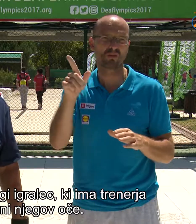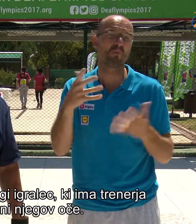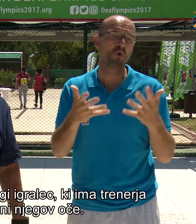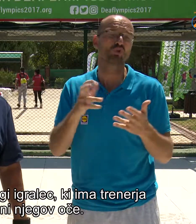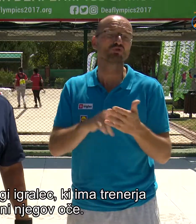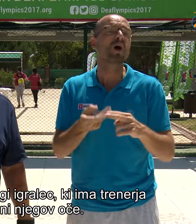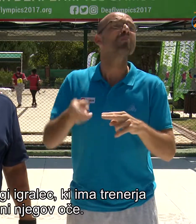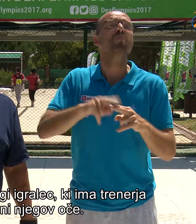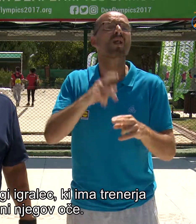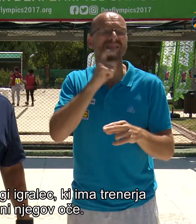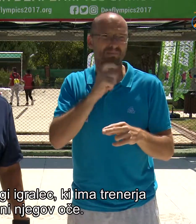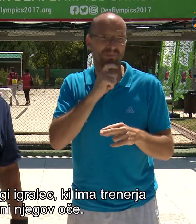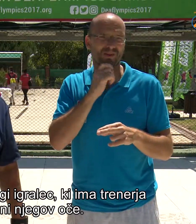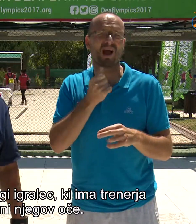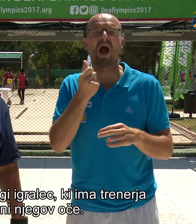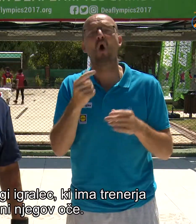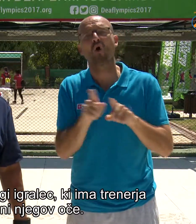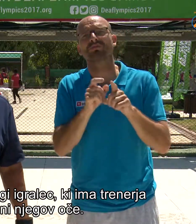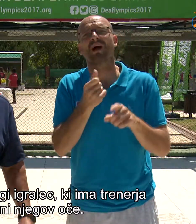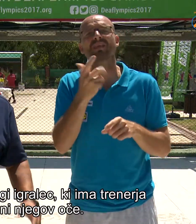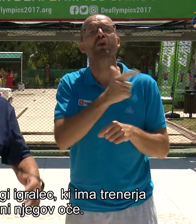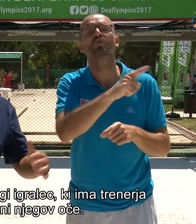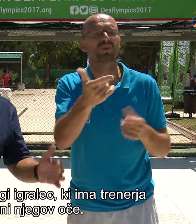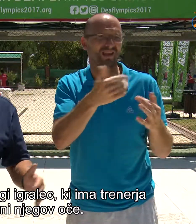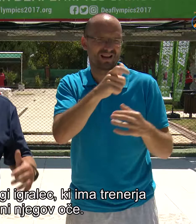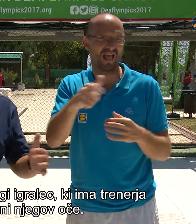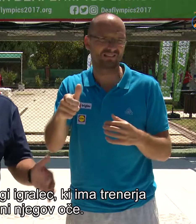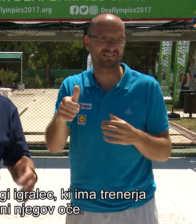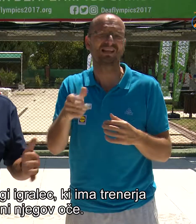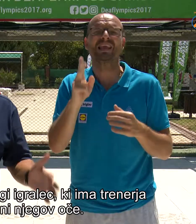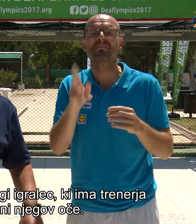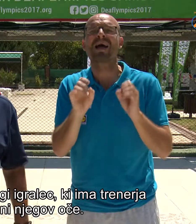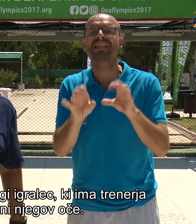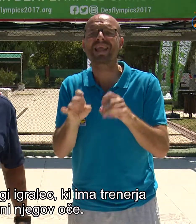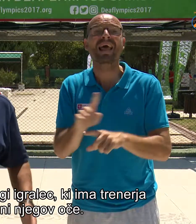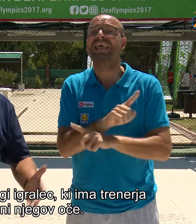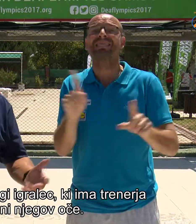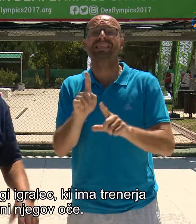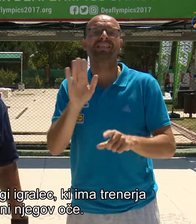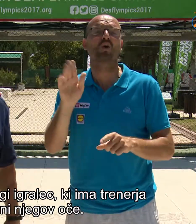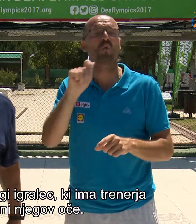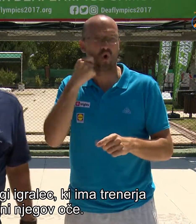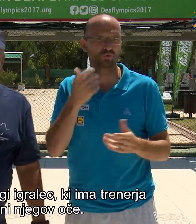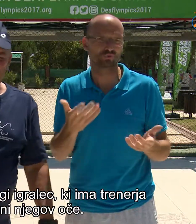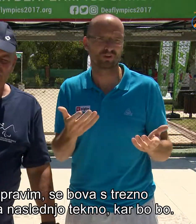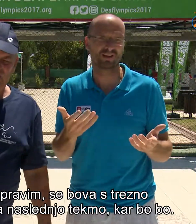kot katerikoli igralec, katerega ima trenerja, ki ni njegov oče, recimo, ne. Tako da,